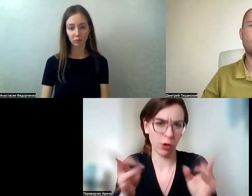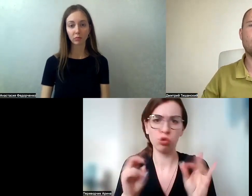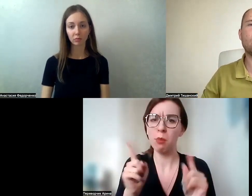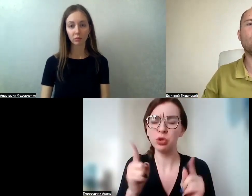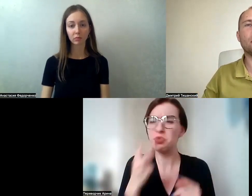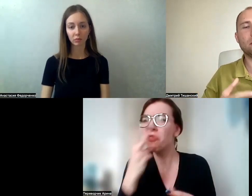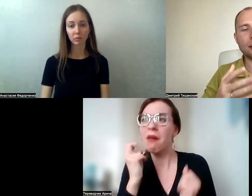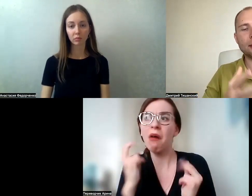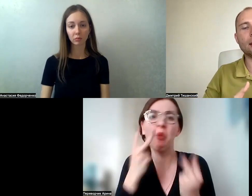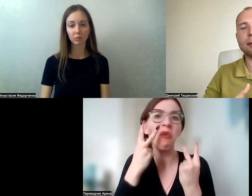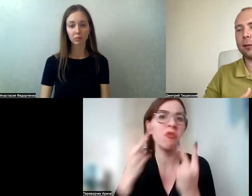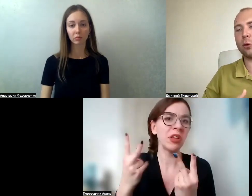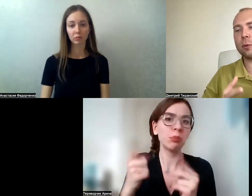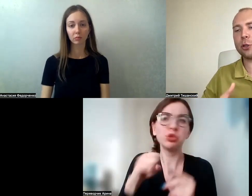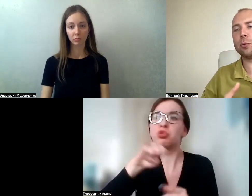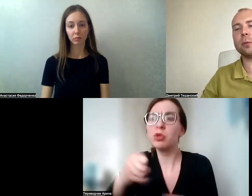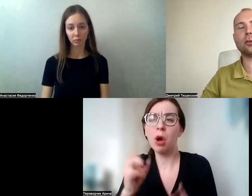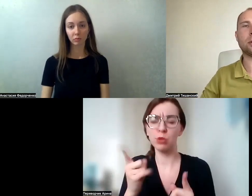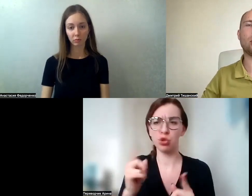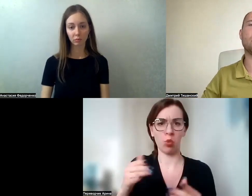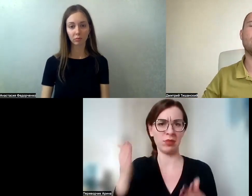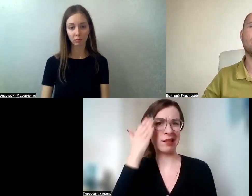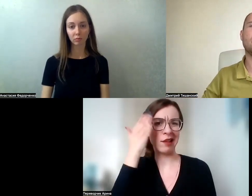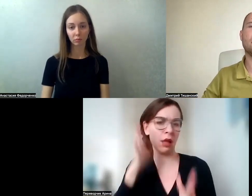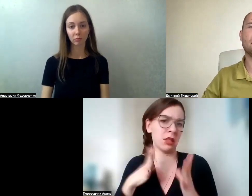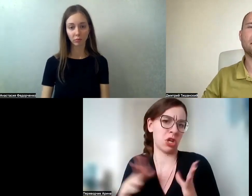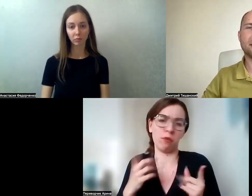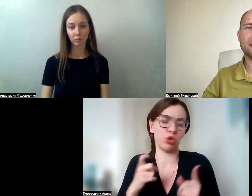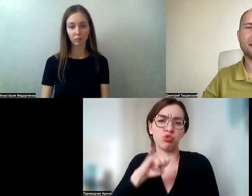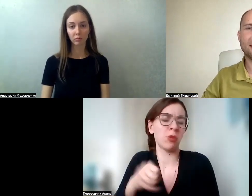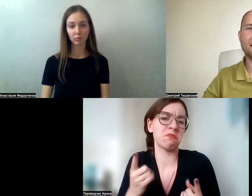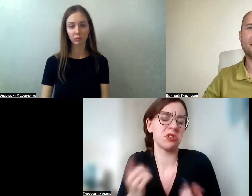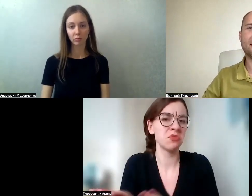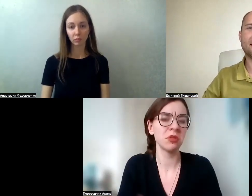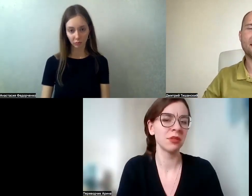увидела? Почему именно интеллект тренировки? Почему именно Superjump?